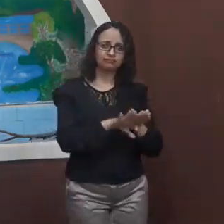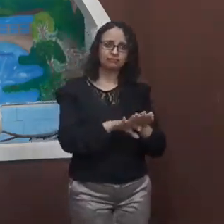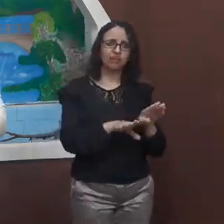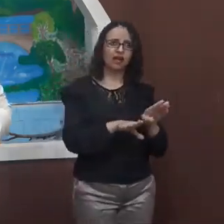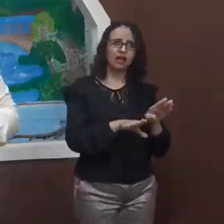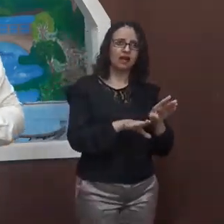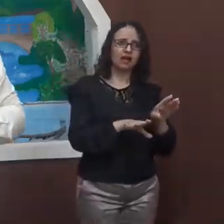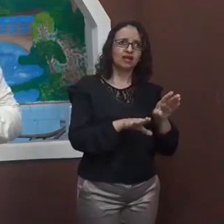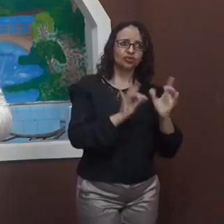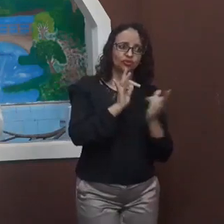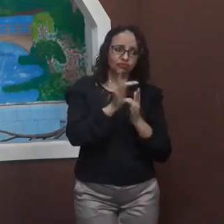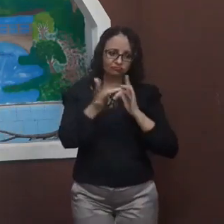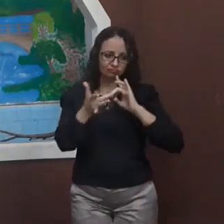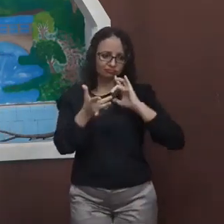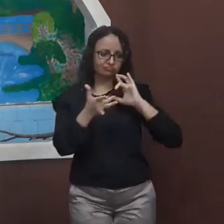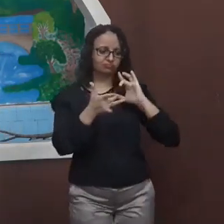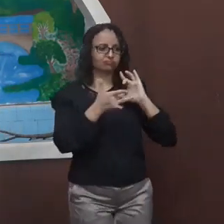é Jesus.